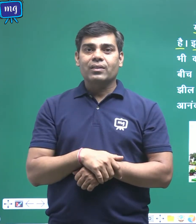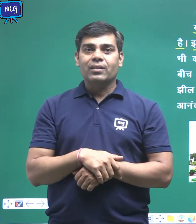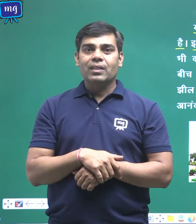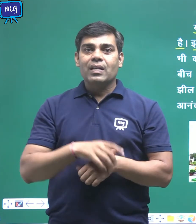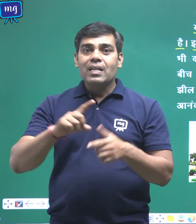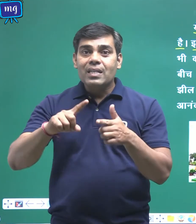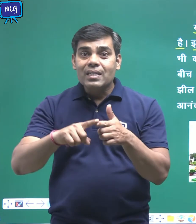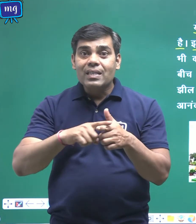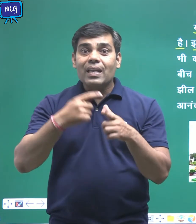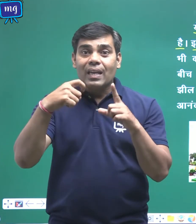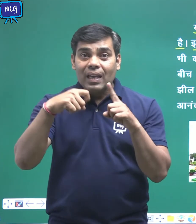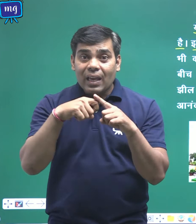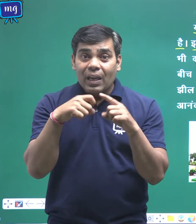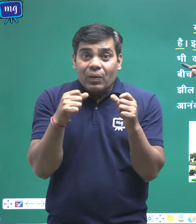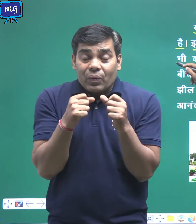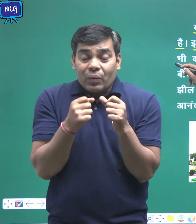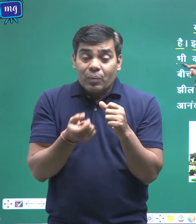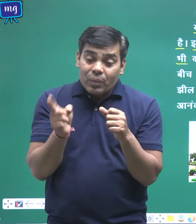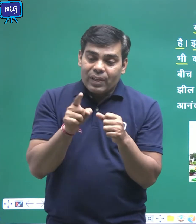कश्मीर भी